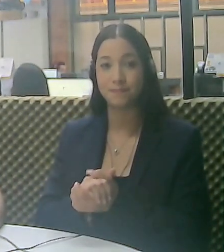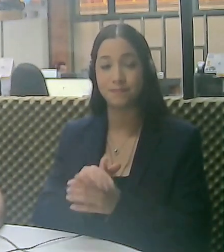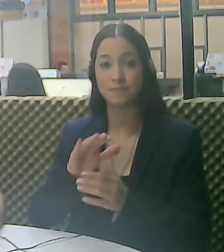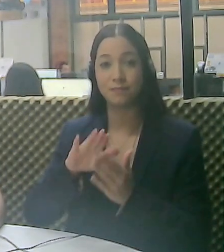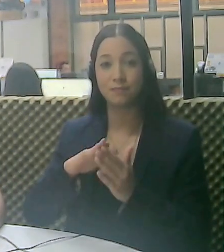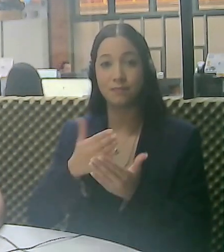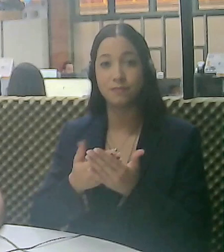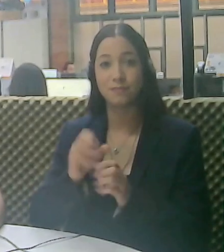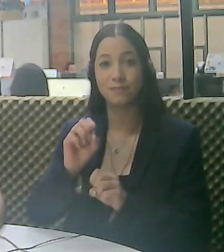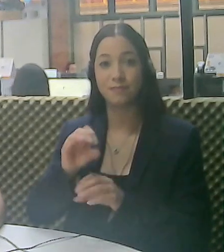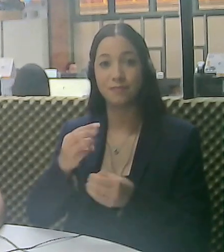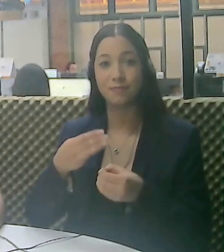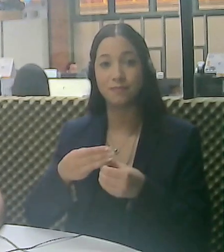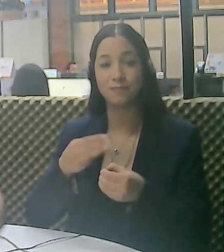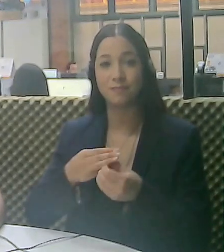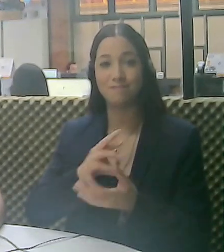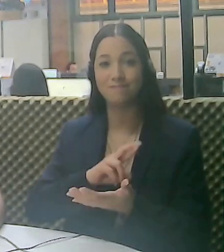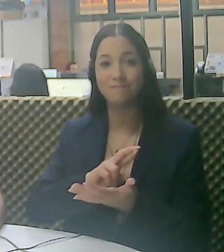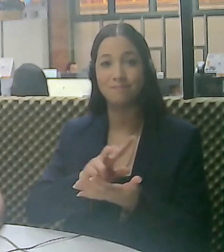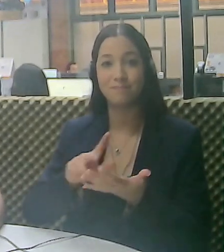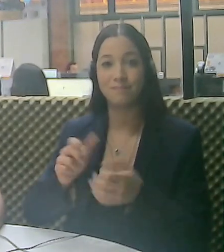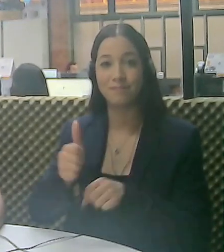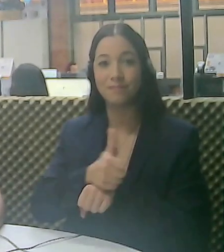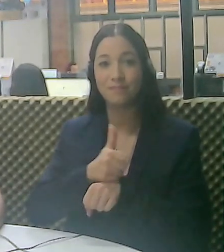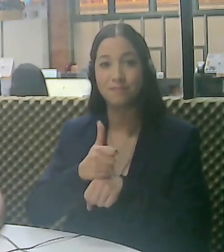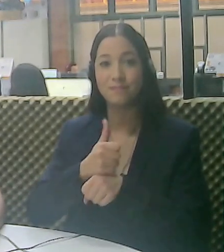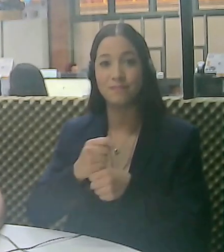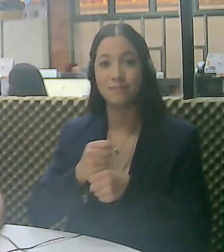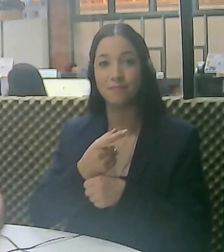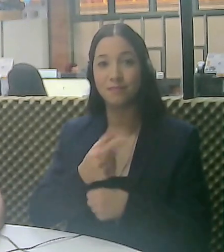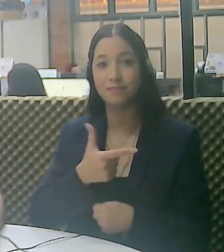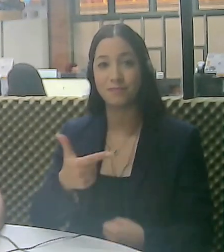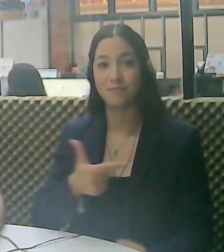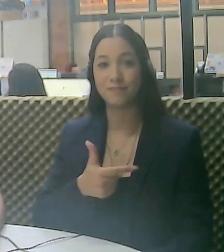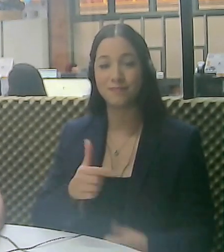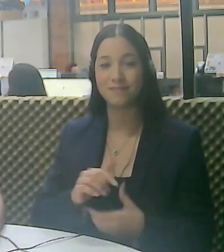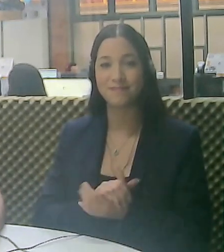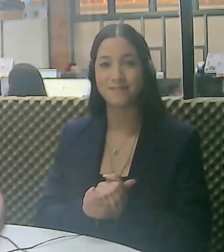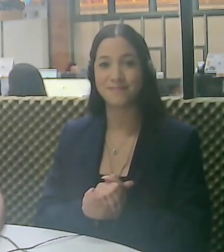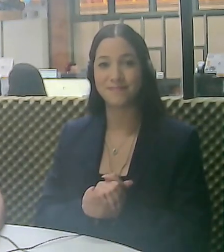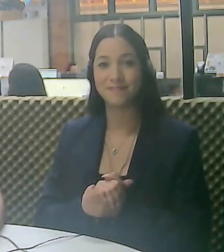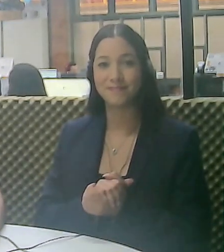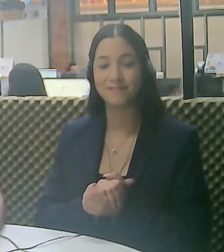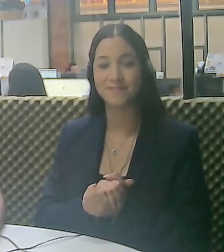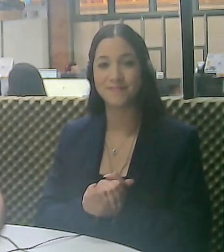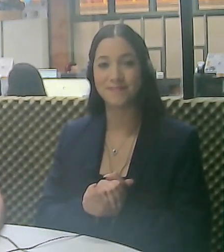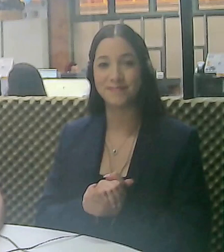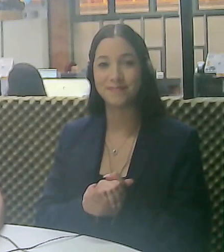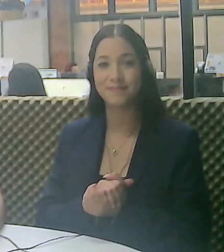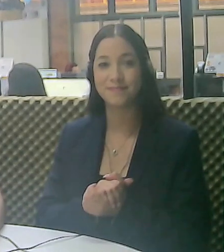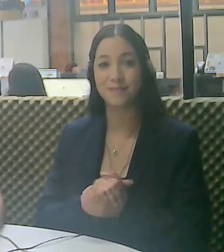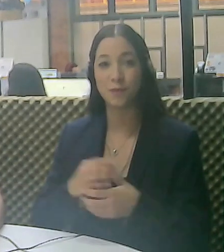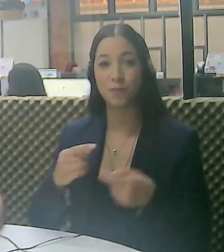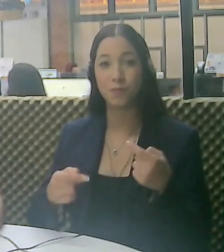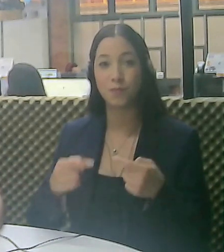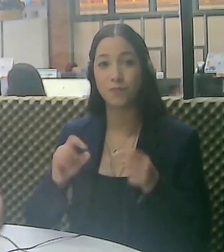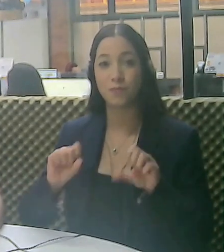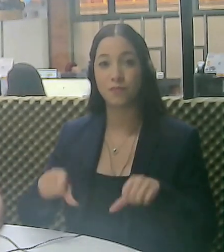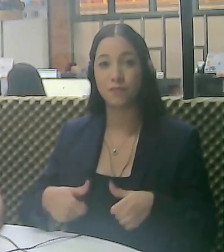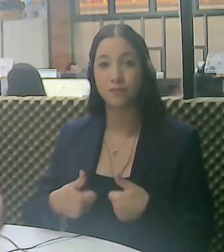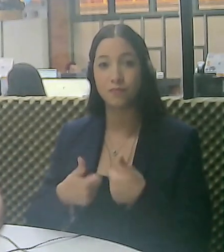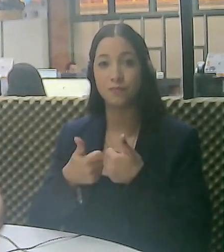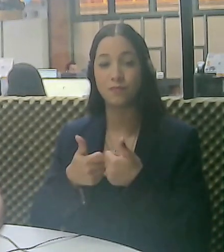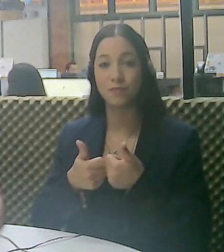Educação municipal foi marcada por diversas melhorias no ano de 2022. E ainda, políticas de recuperação